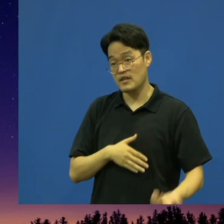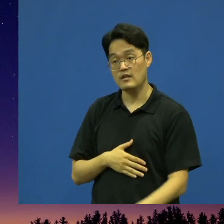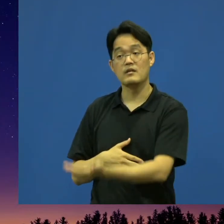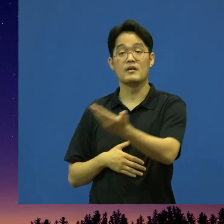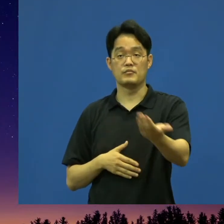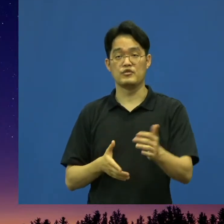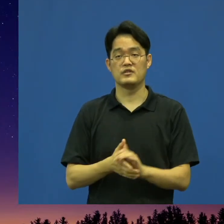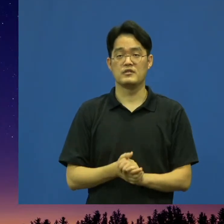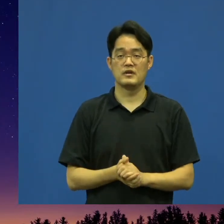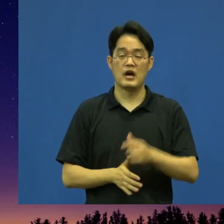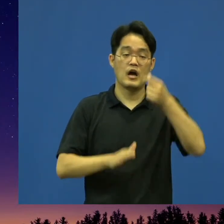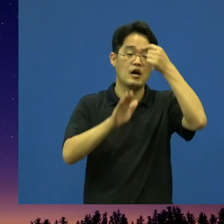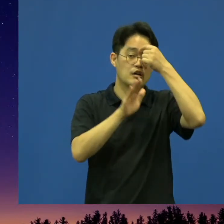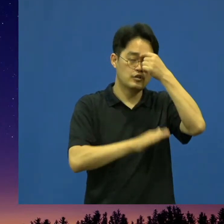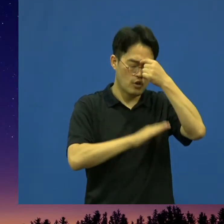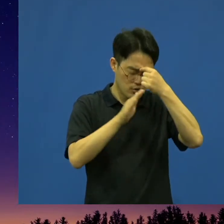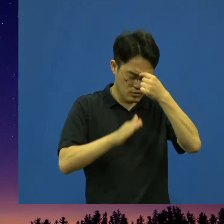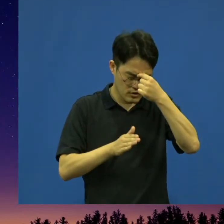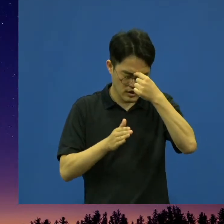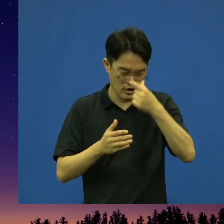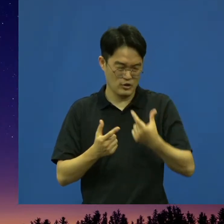성도들에게 똑같은 이야기 했어요.